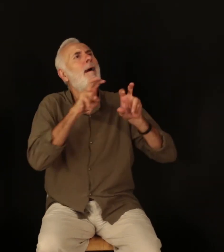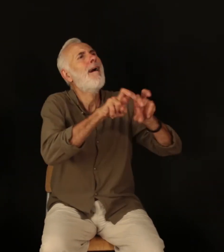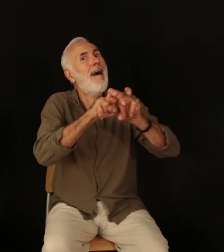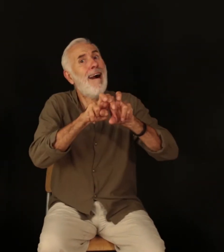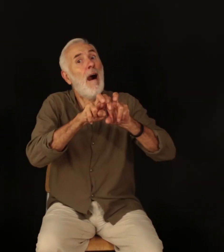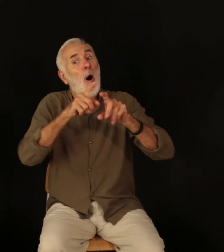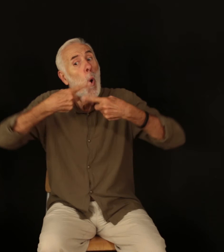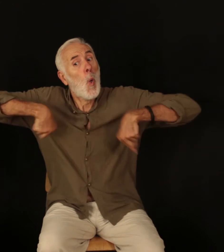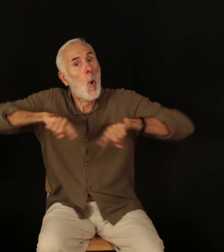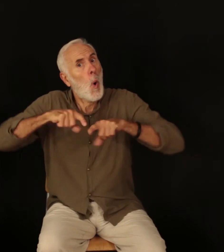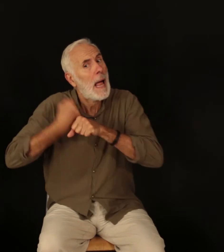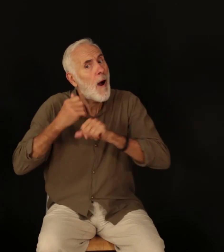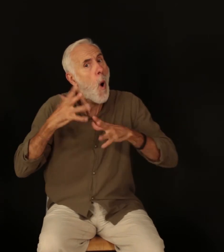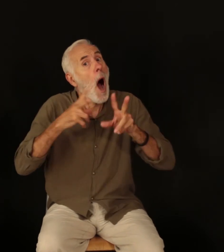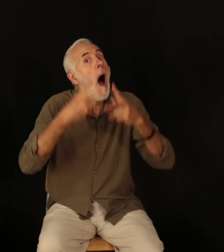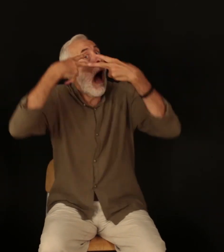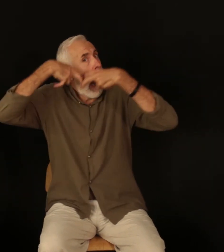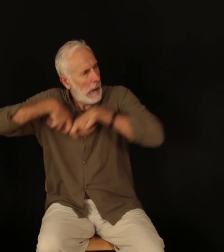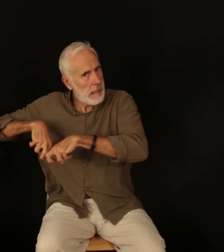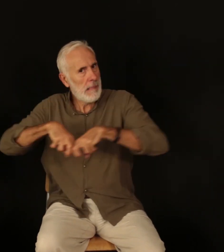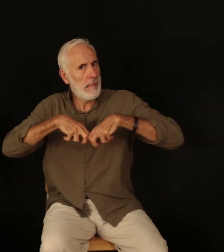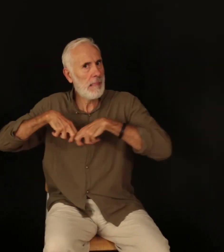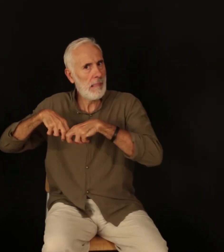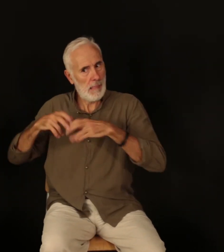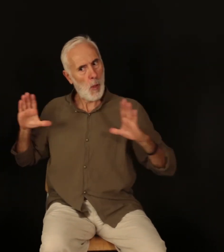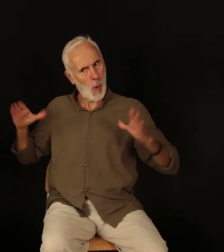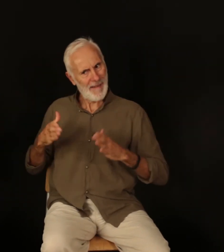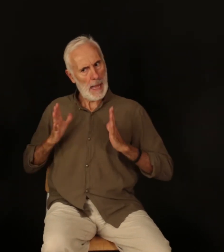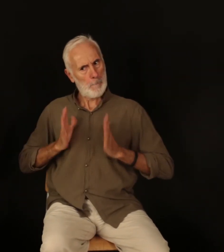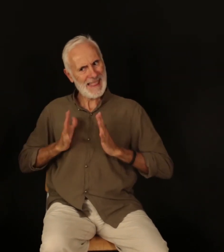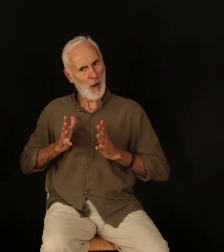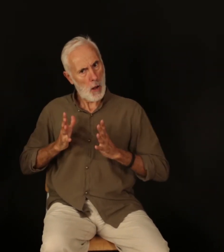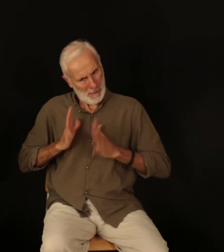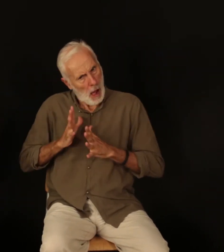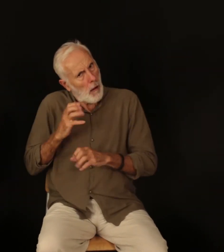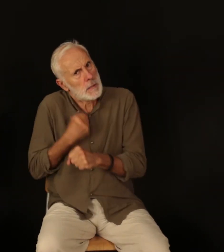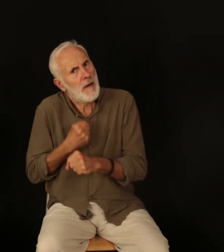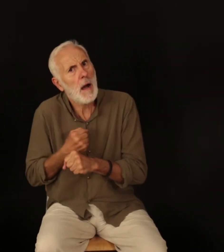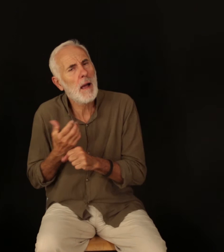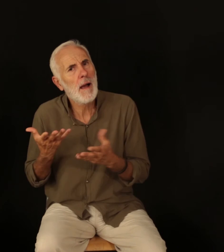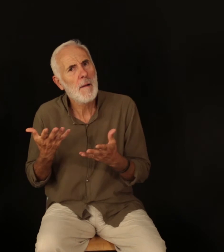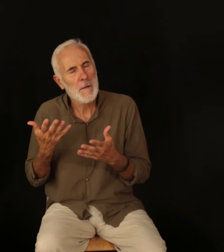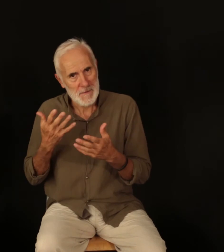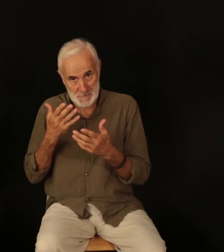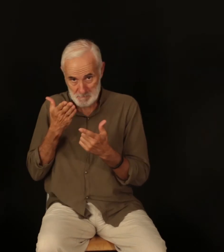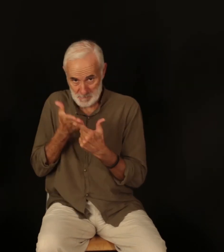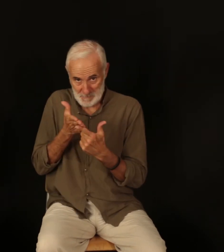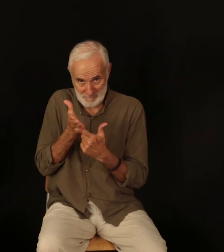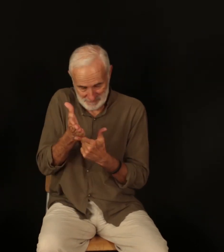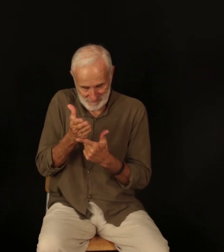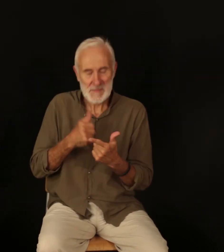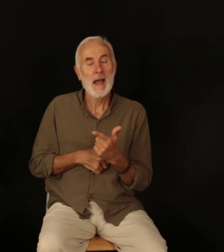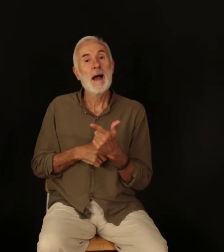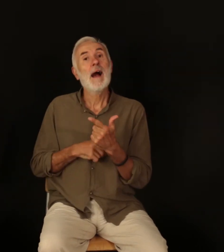collectif, qui essaye de se penser en tant que collectif de bénévoles, mais néanmoins au travail. Le troisième mouvement qui est traité dans